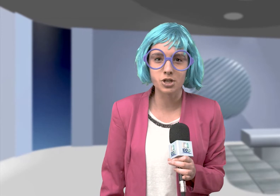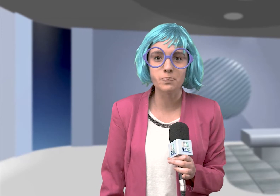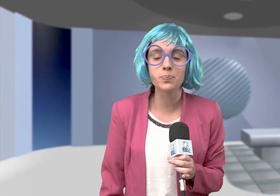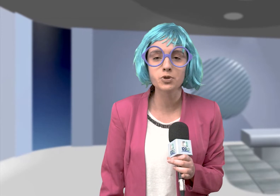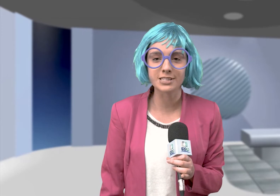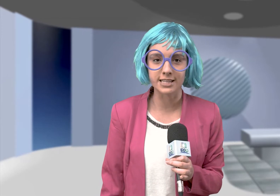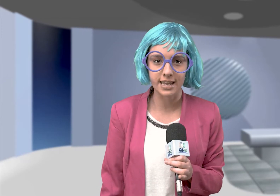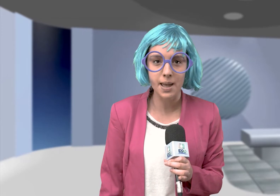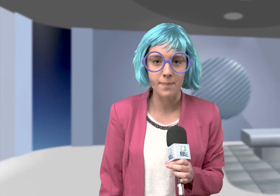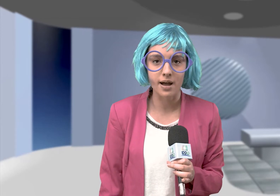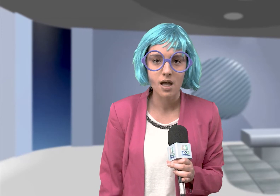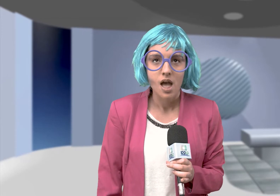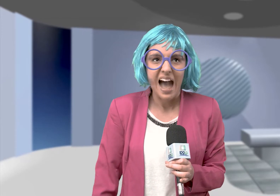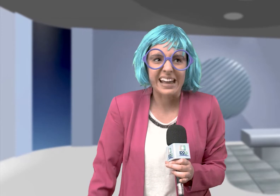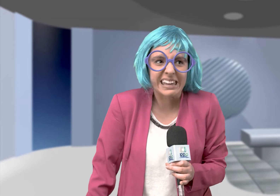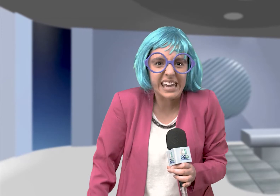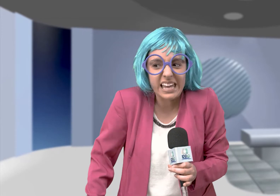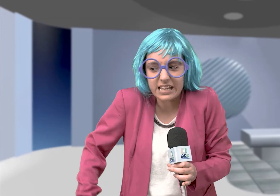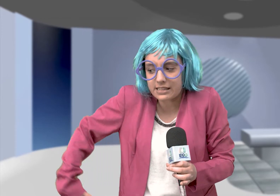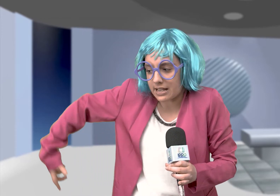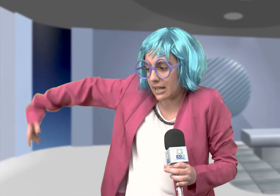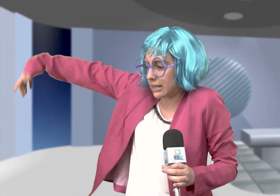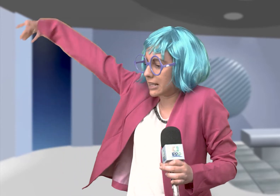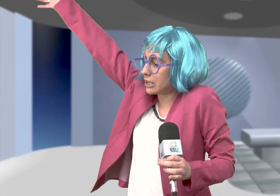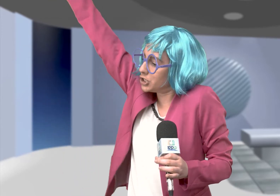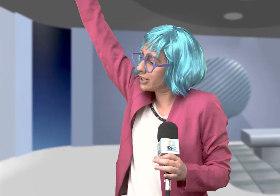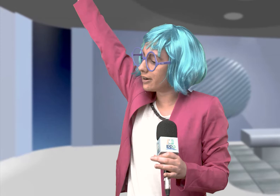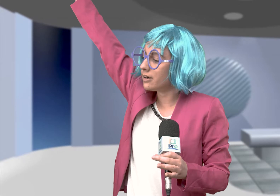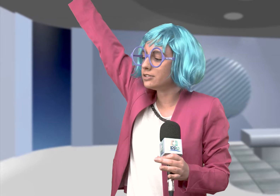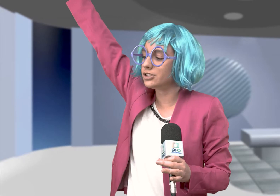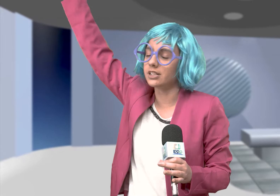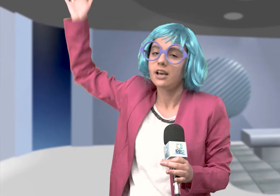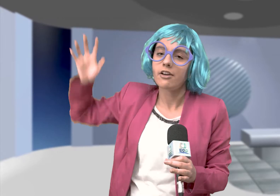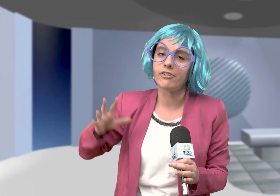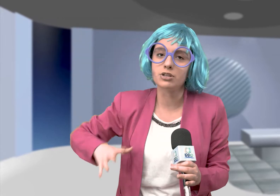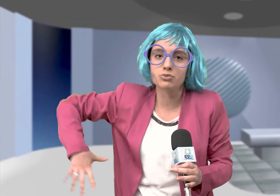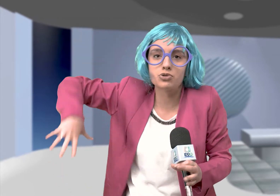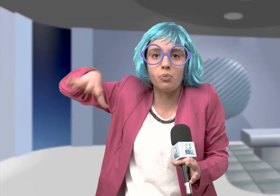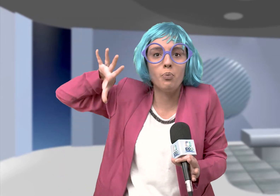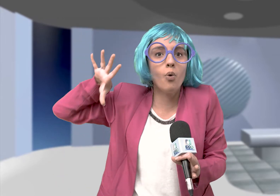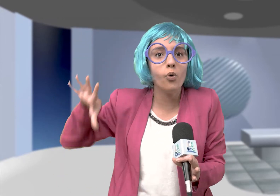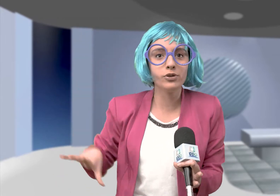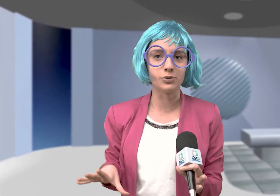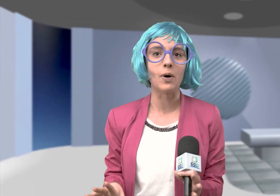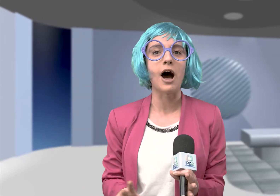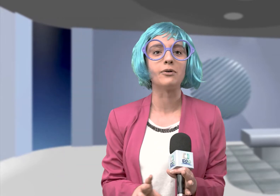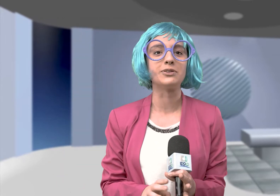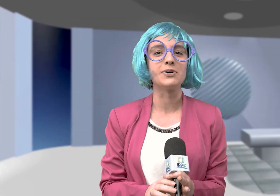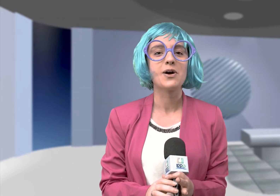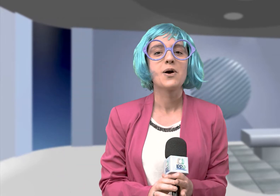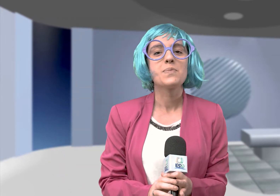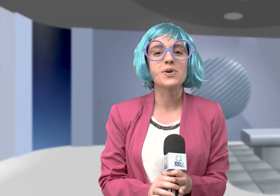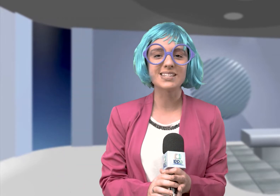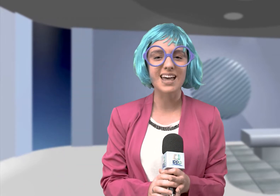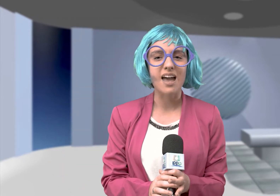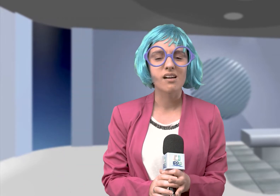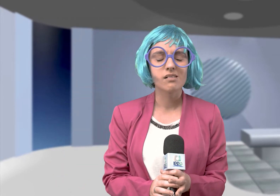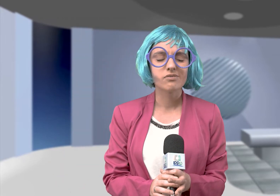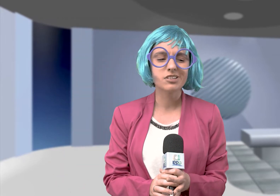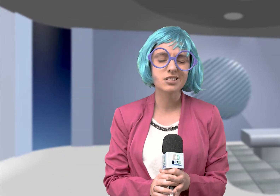ir pro cinema? Aquele que tem aquela tela gigante e faz um som muito alto? Pois é, faz